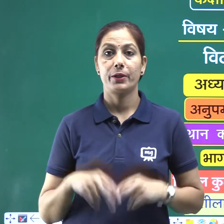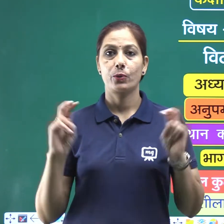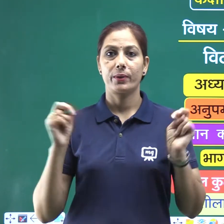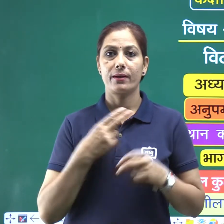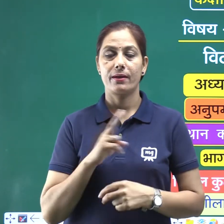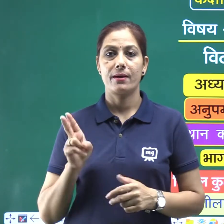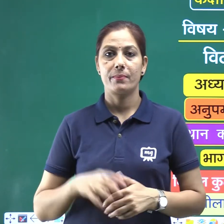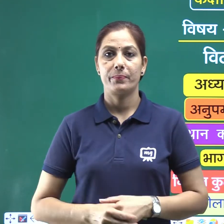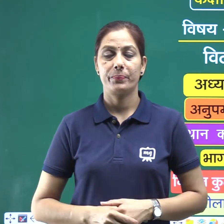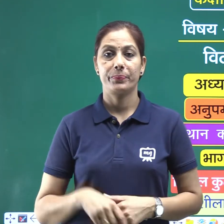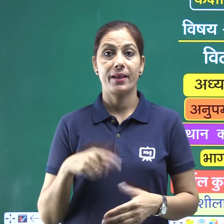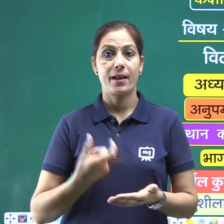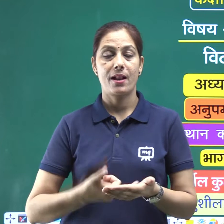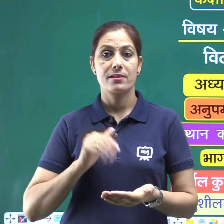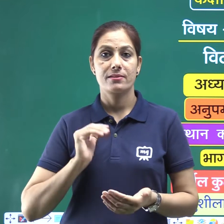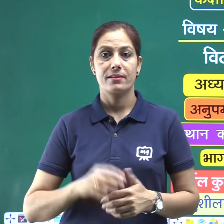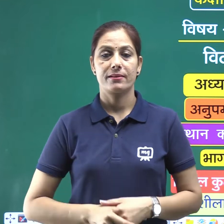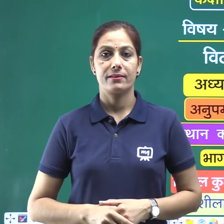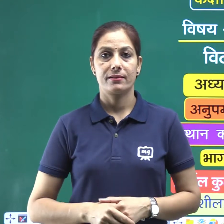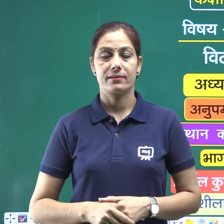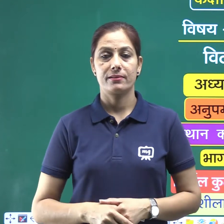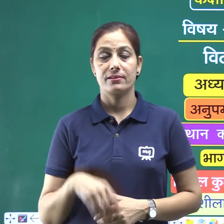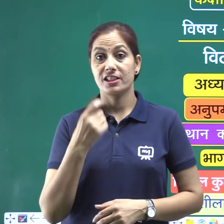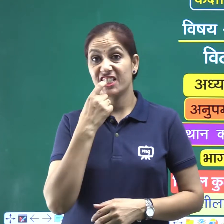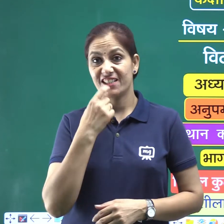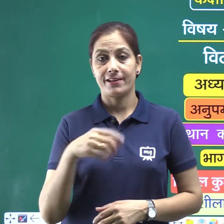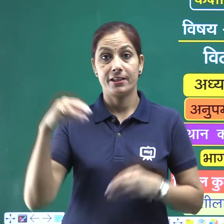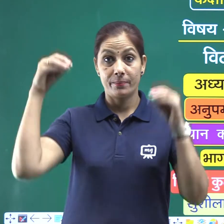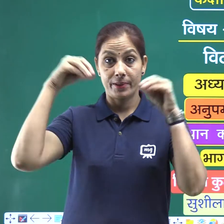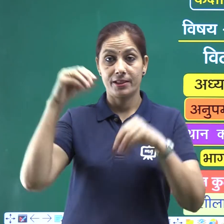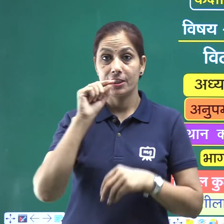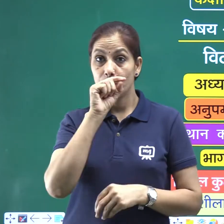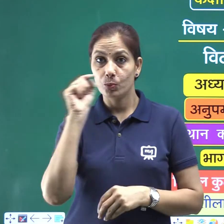नाम राजस्थान की रजत बूंदें।